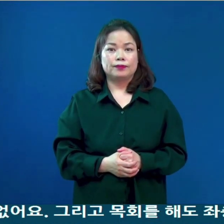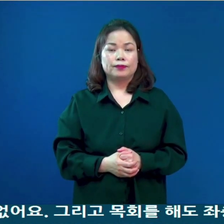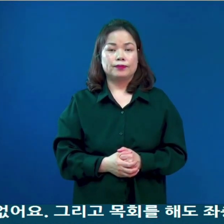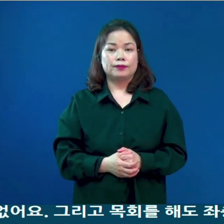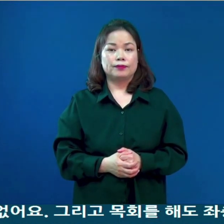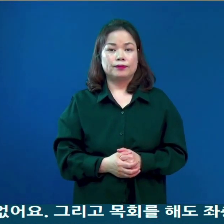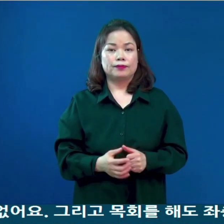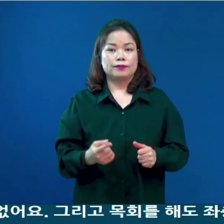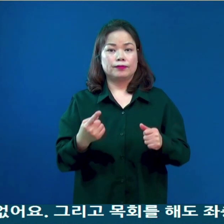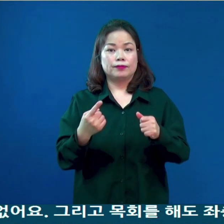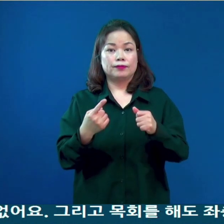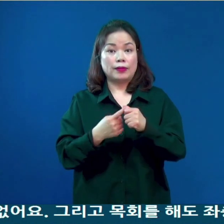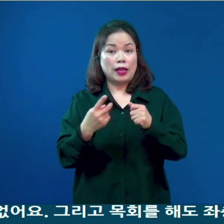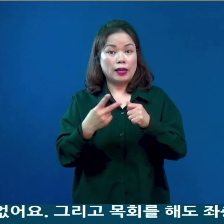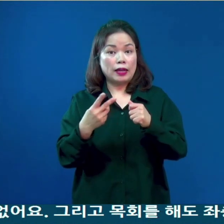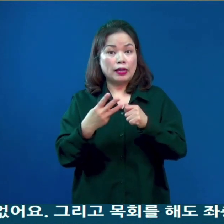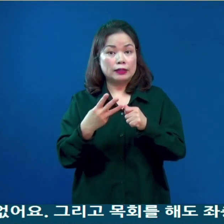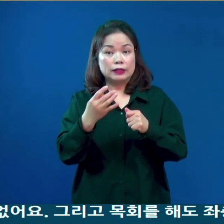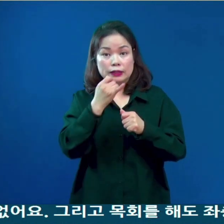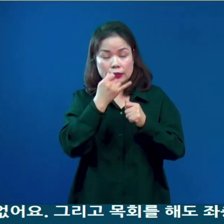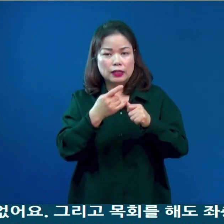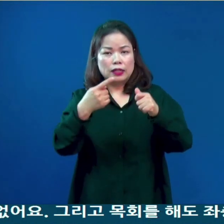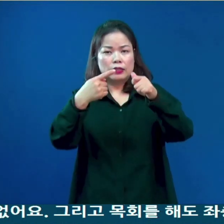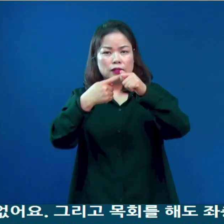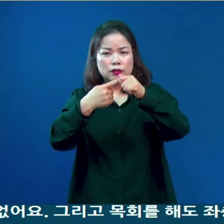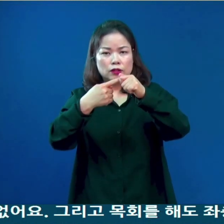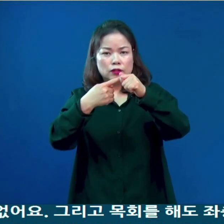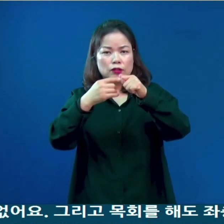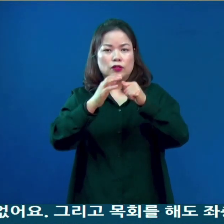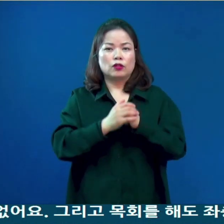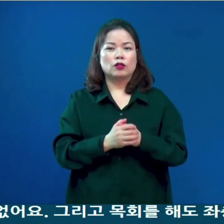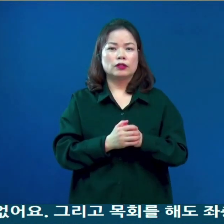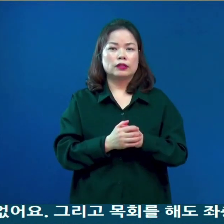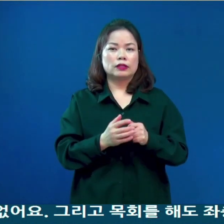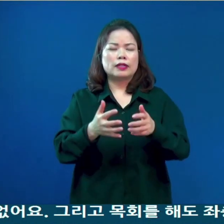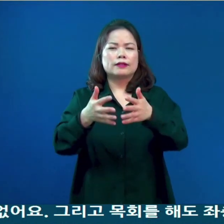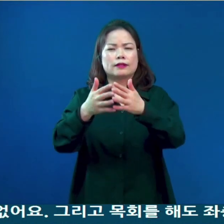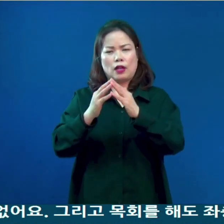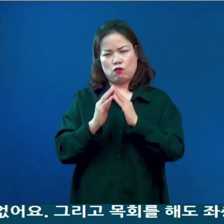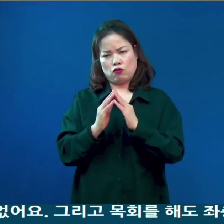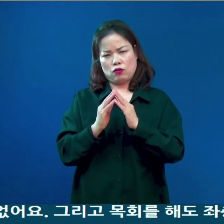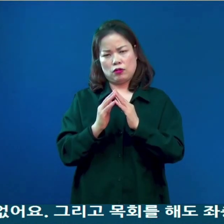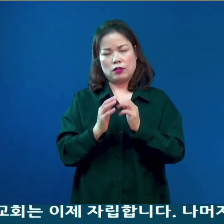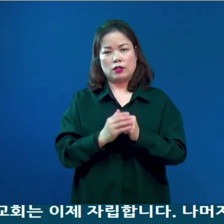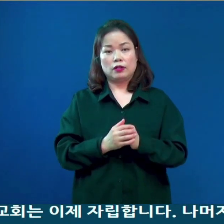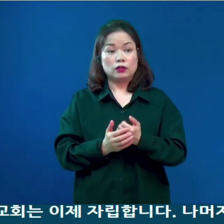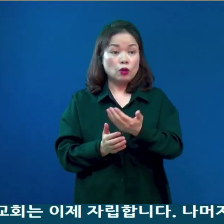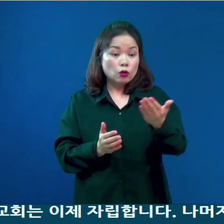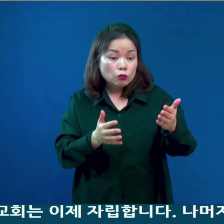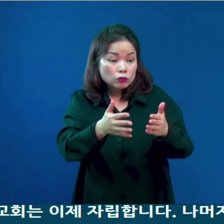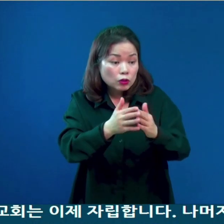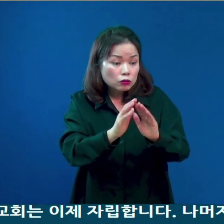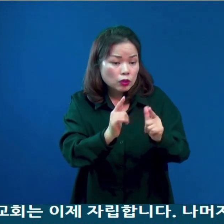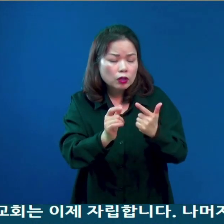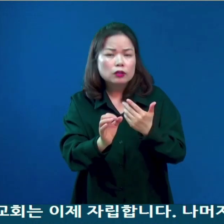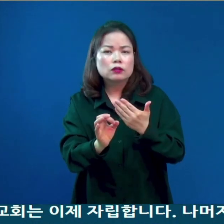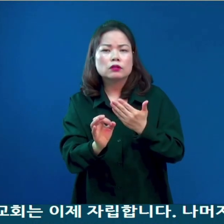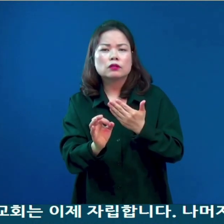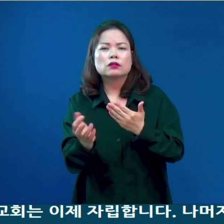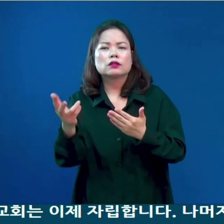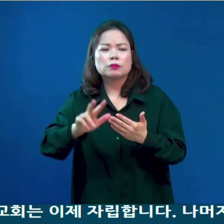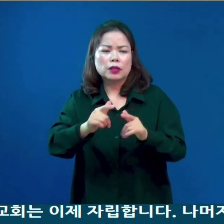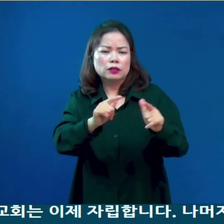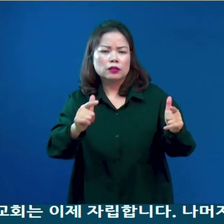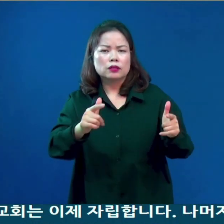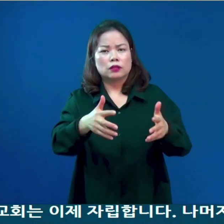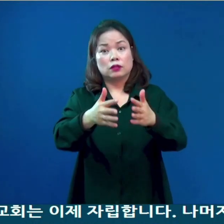4가지 P라는 것이 있습니다. 첫 번째로 플랜팅입니다. 세우는 것이죠. 여러분이 세우지 않았다고 하더라도